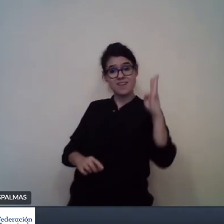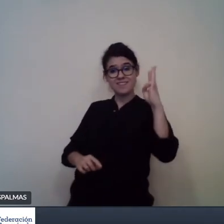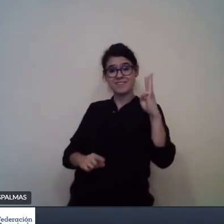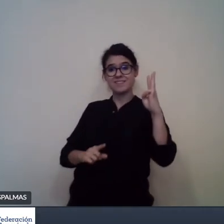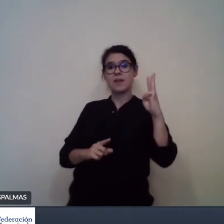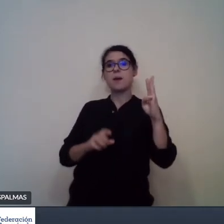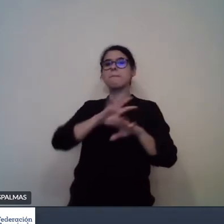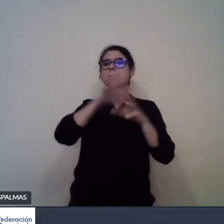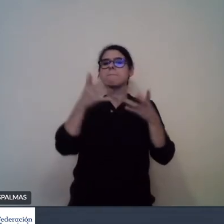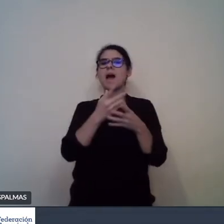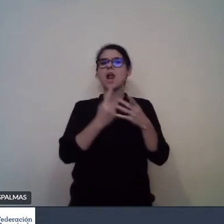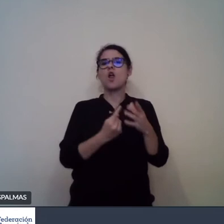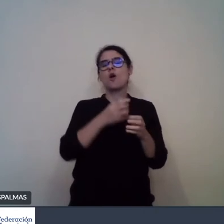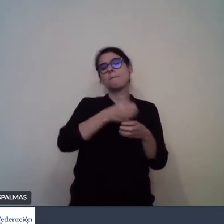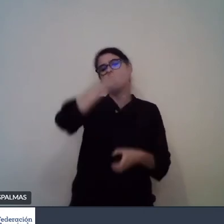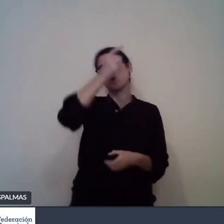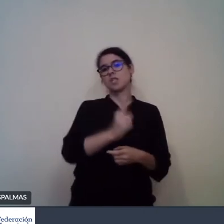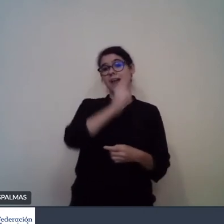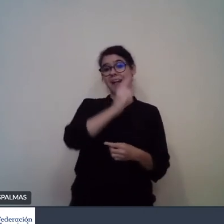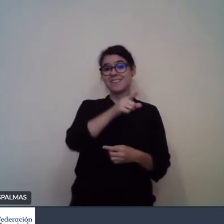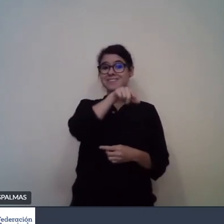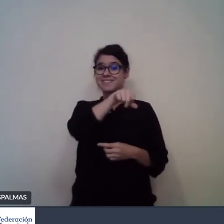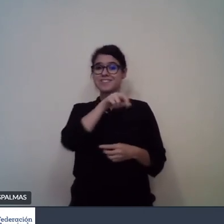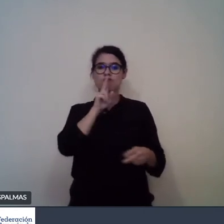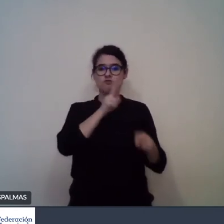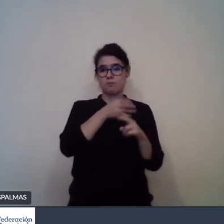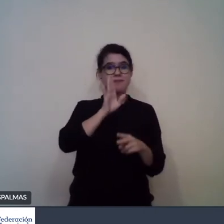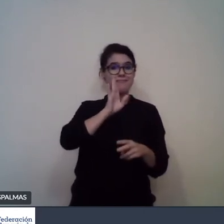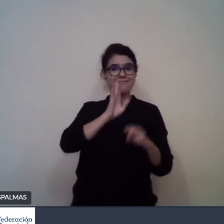juegan una situación que llamamos split action. Aquí pueden jugarse.